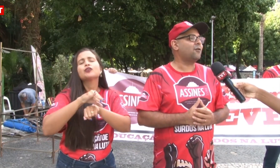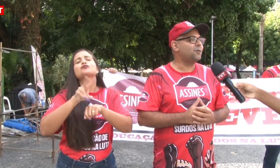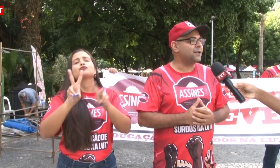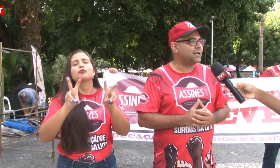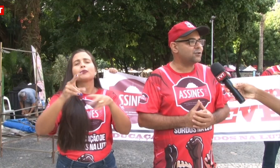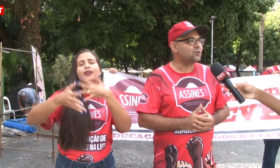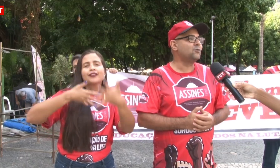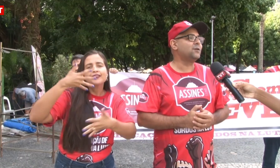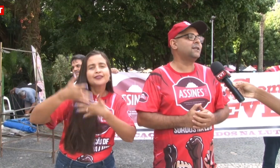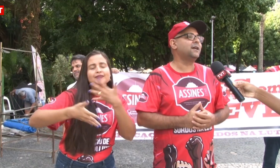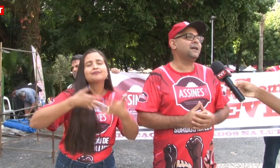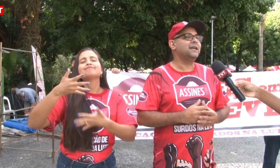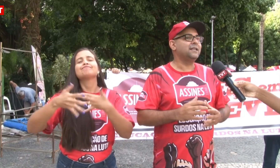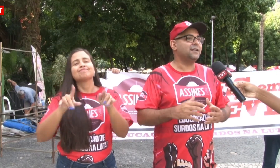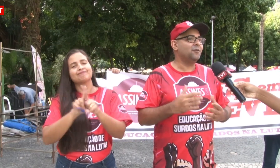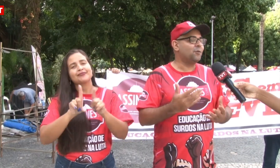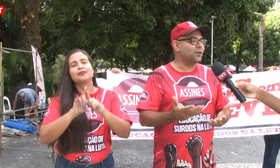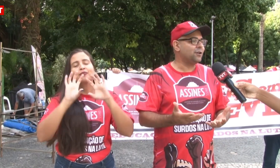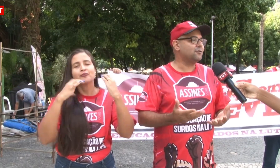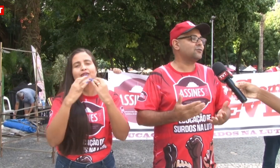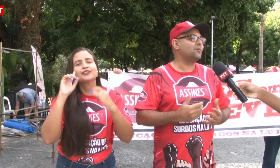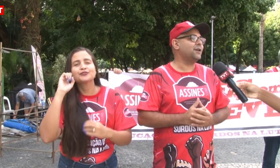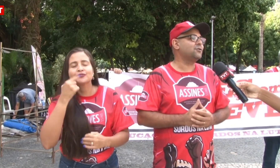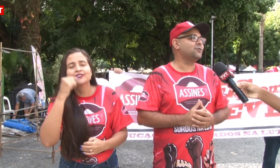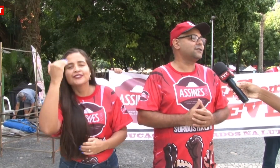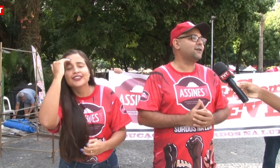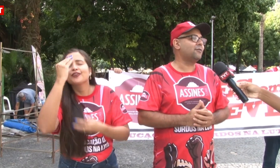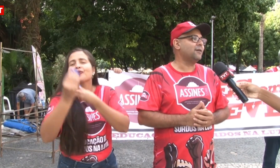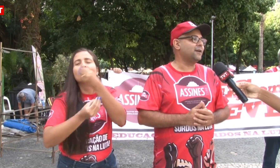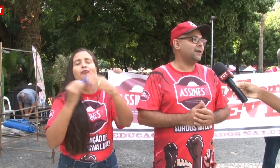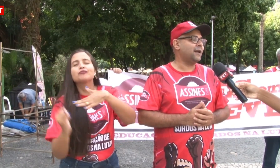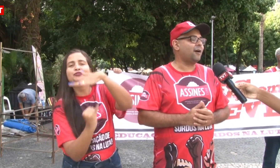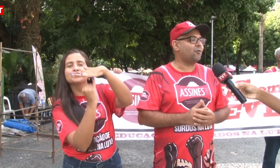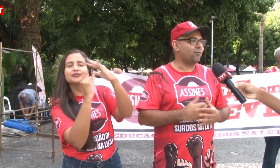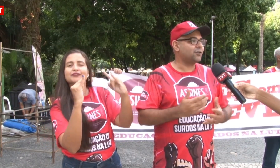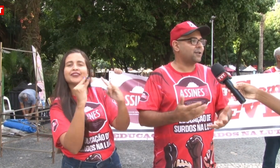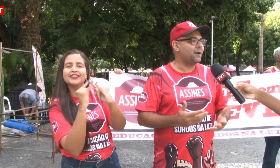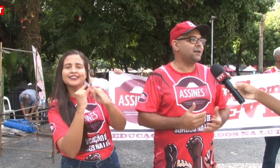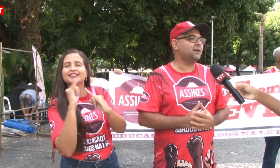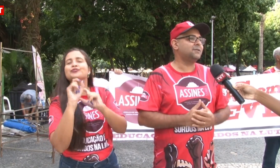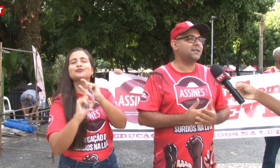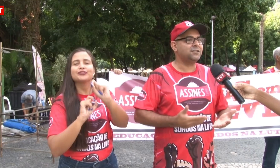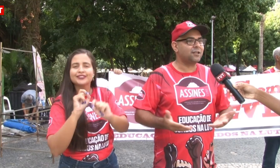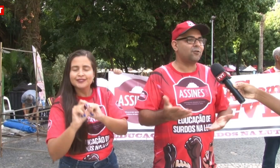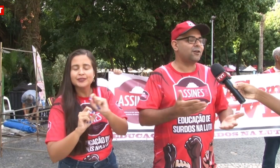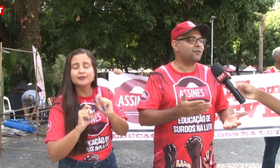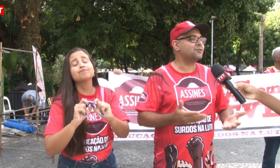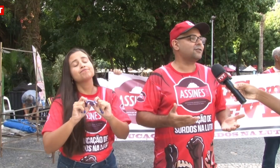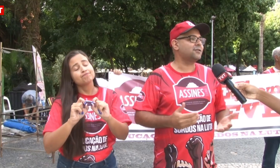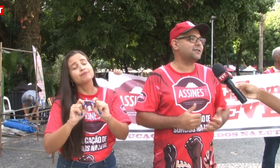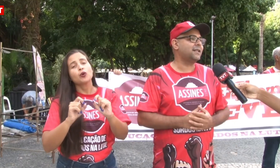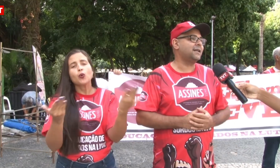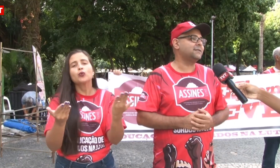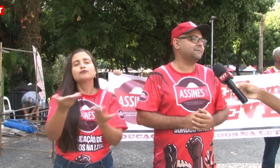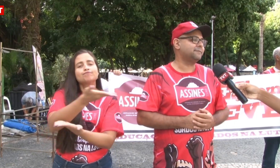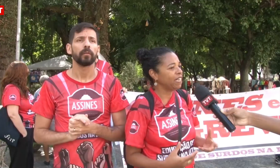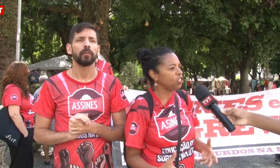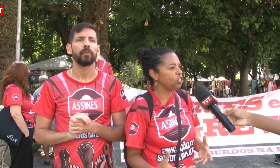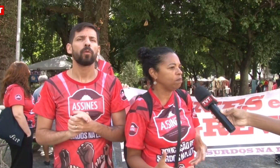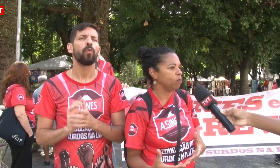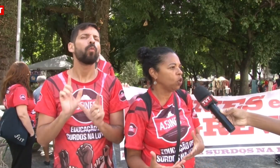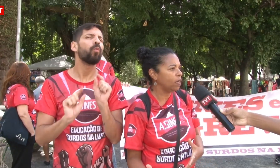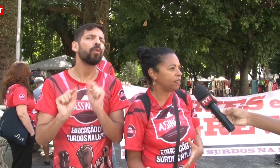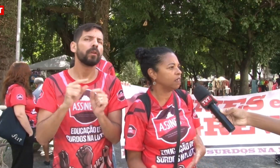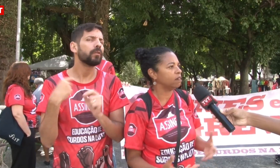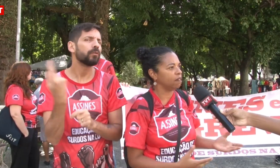Libras, a comunidade surda, entender um pouquinho sobre a instituição, né, a qual nós trabalhamos, e a gente está trocando isso com a sociedade. O que